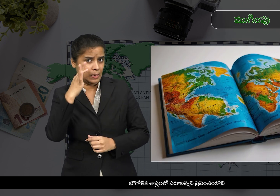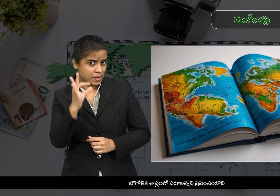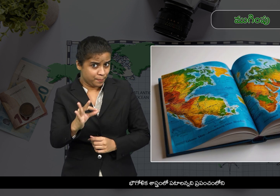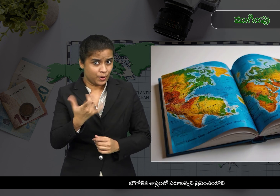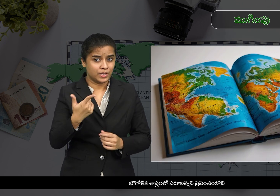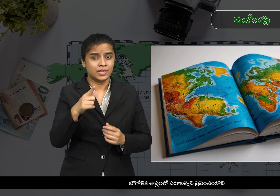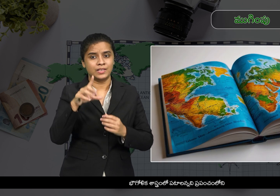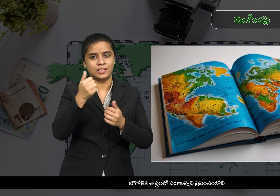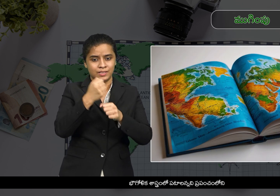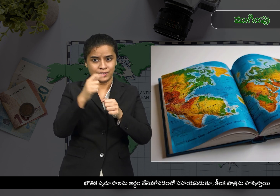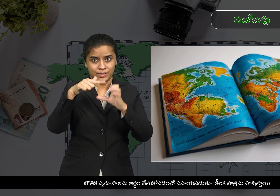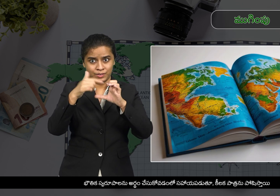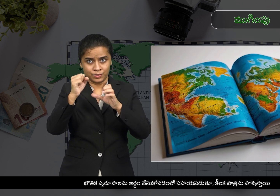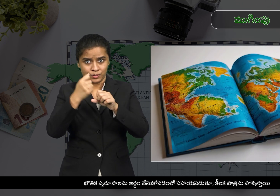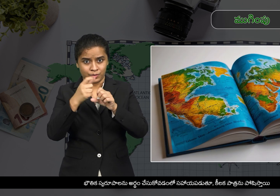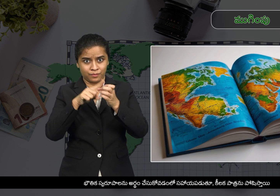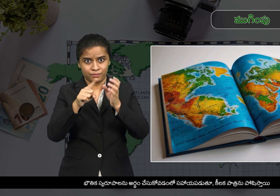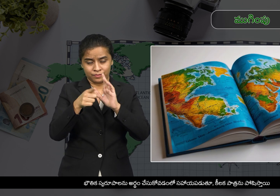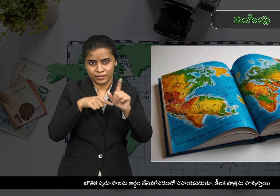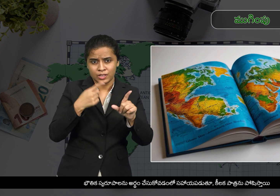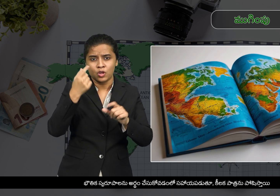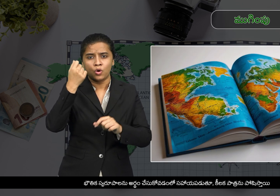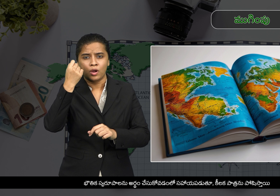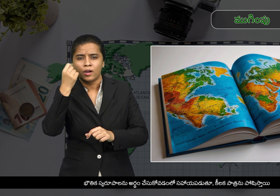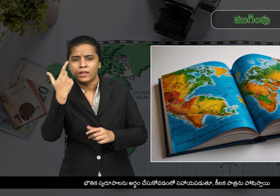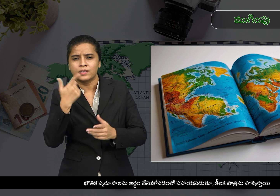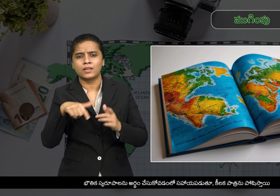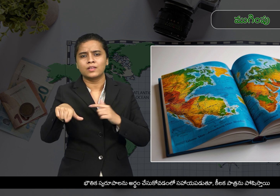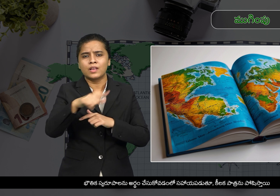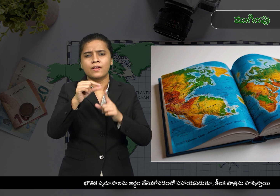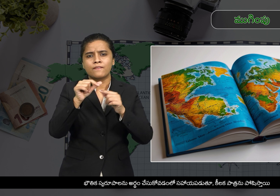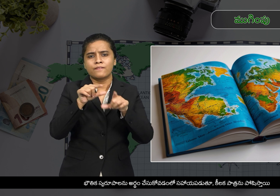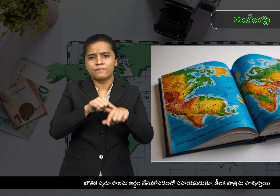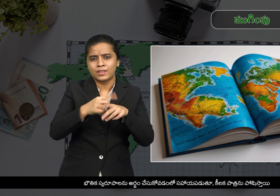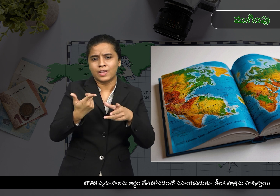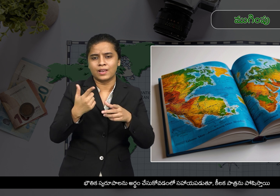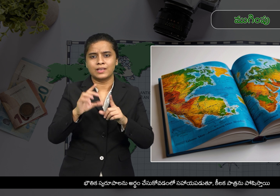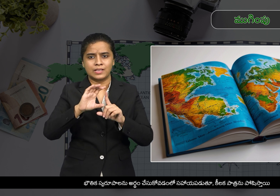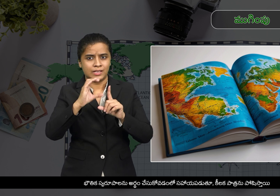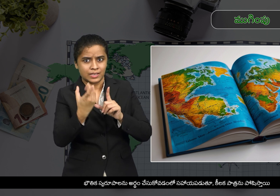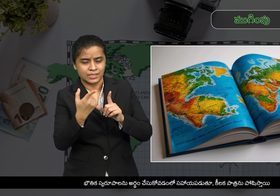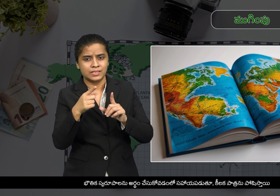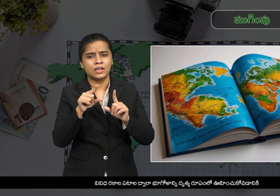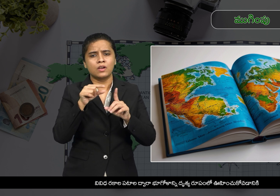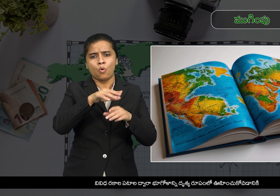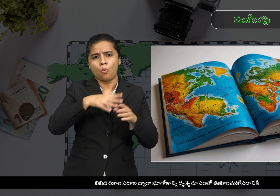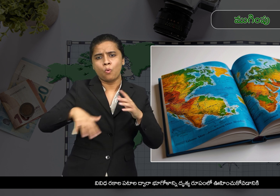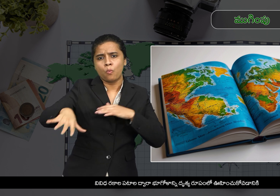పటాలన్నవి ప్రపంచంలోని భౌతిక స్వరూపాలను అర్థం చేసుకోవడంలో సహాయపడుతూ కీలక పాత్రను పోషిస్తాయి. వివిధ రకాల